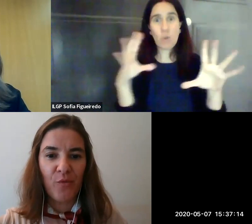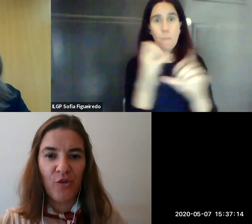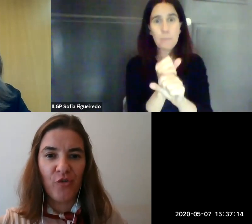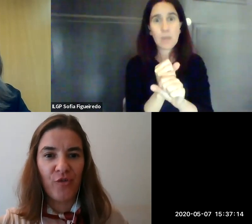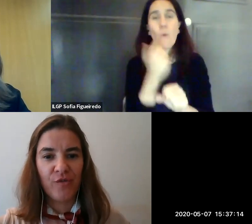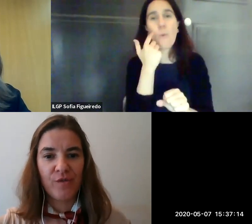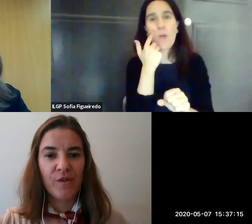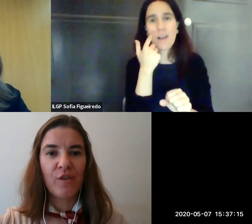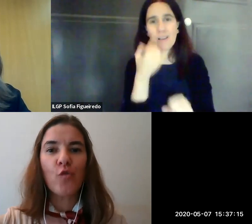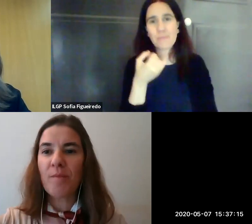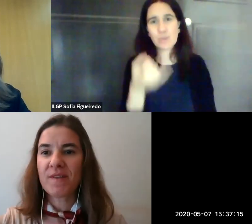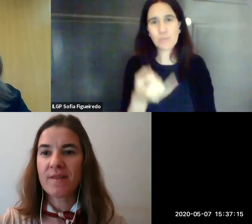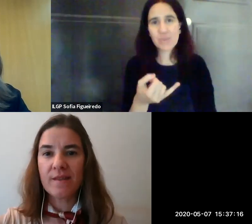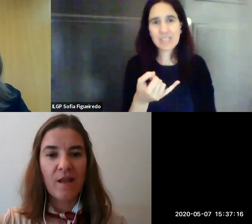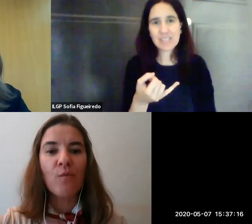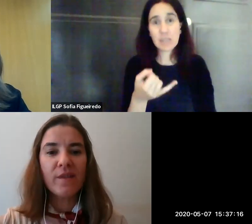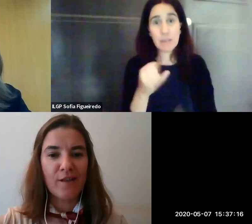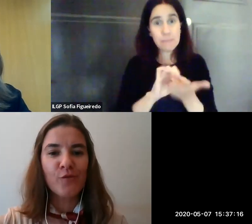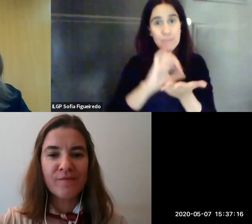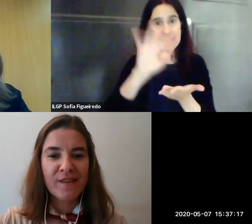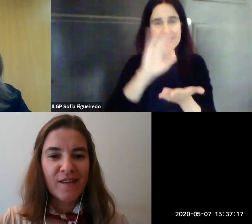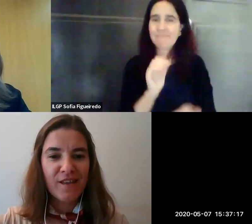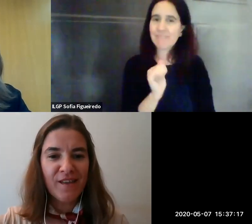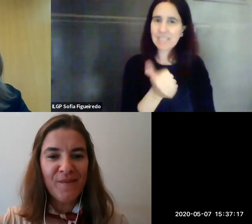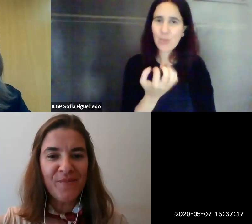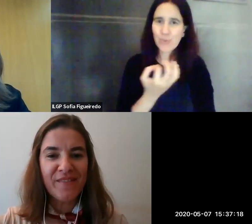para depois da sua apresentação. Exato.